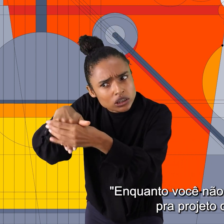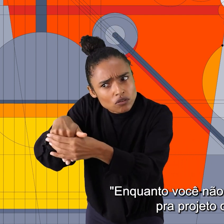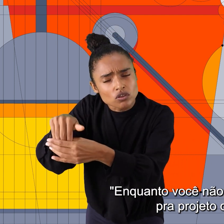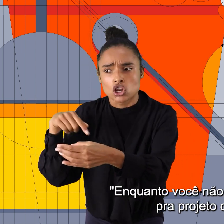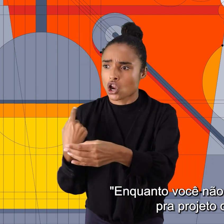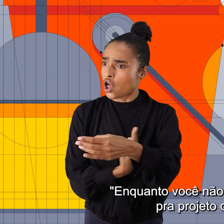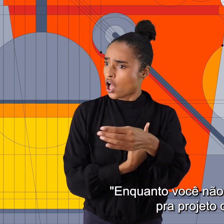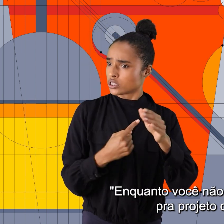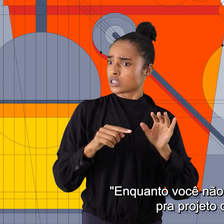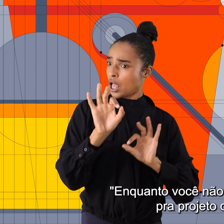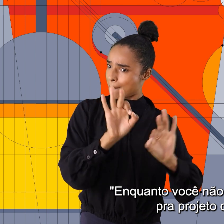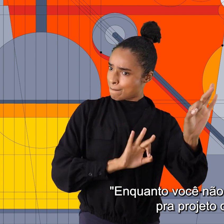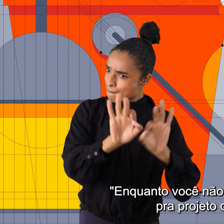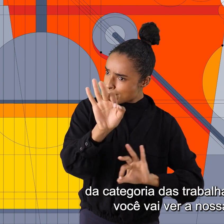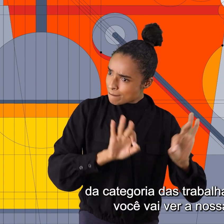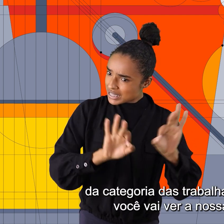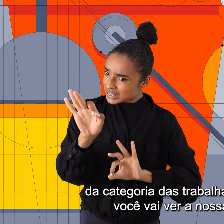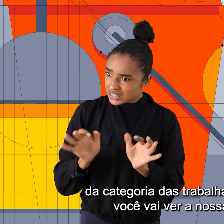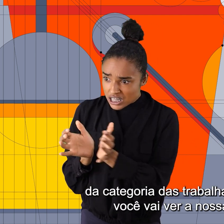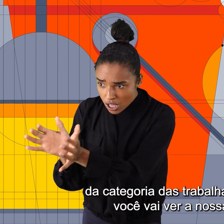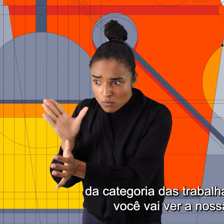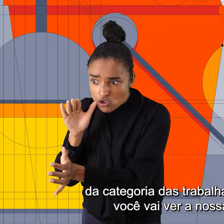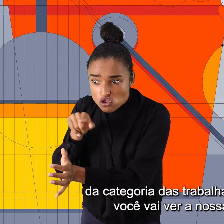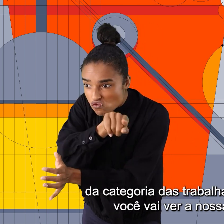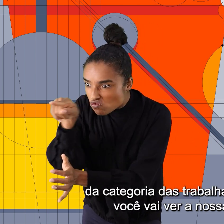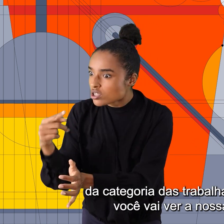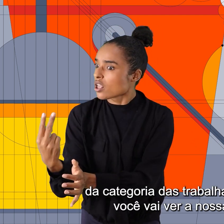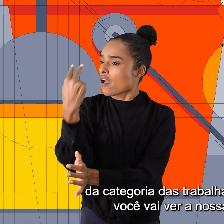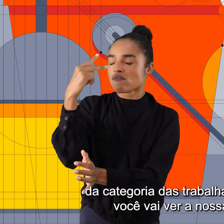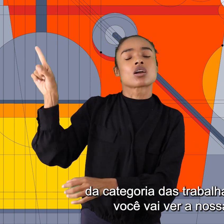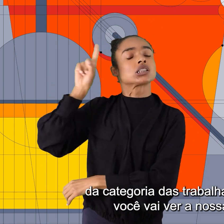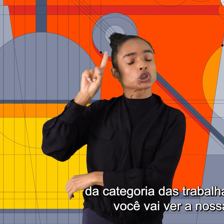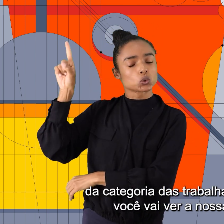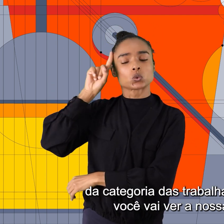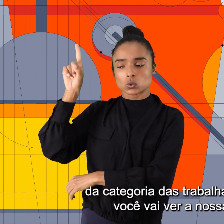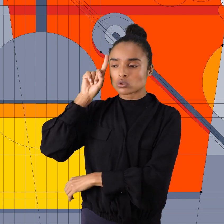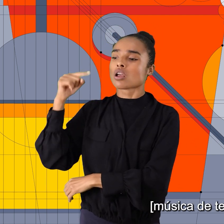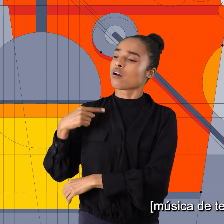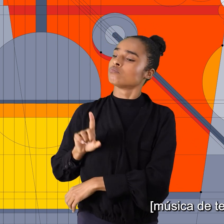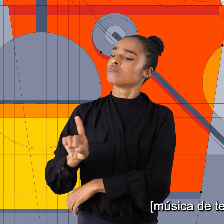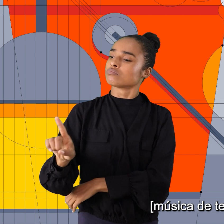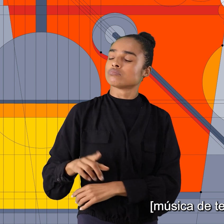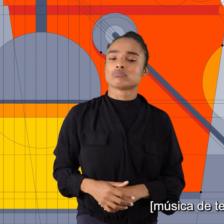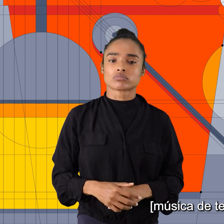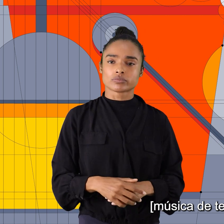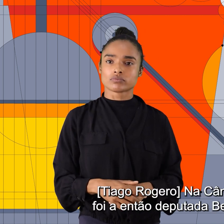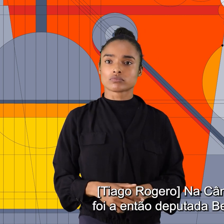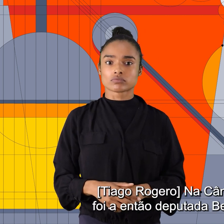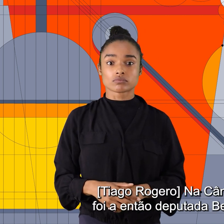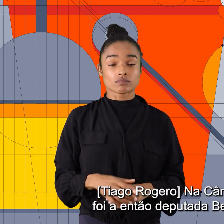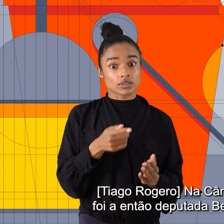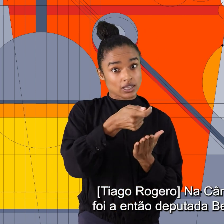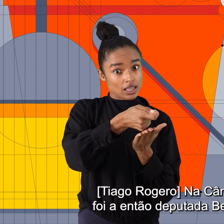não der seu voto para o projeto de lei da categoria das trabalhadoras domésticas. Você vai ver a nossa cara aqui.